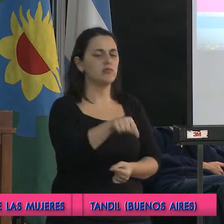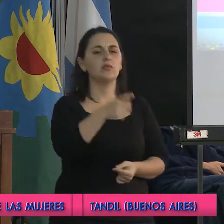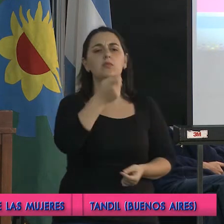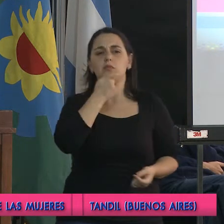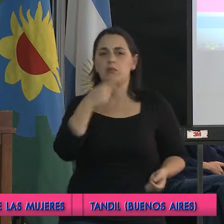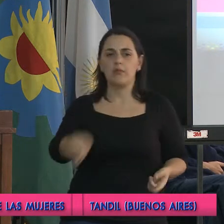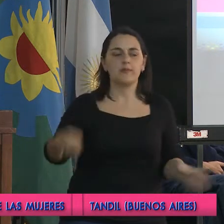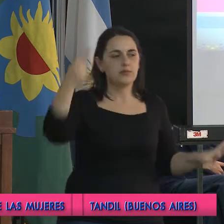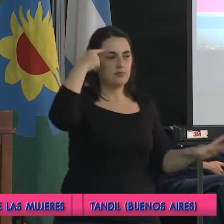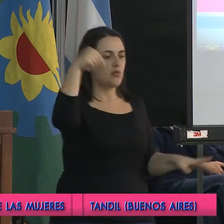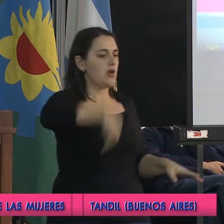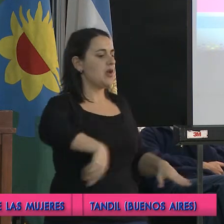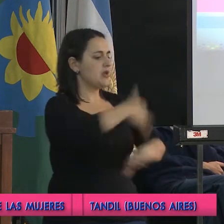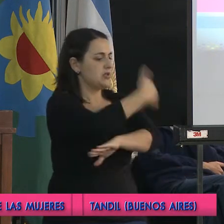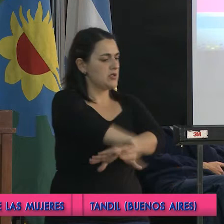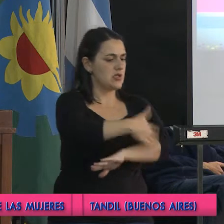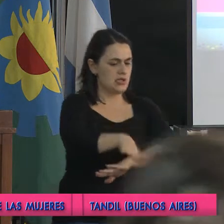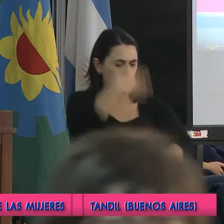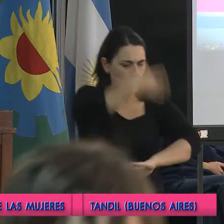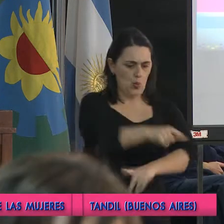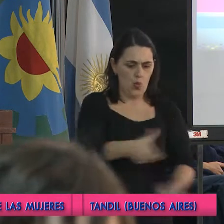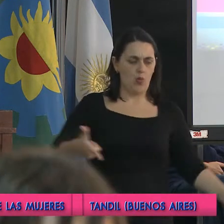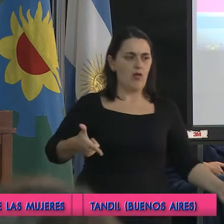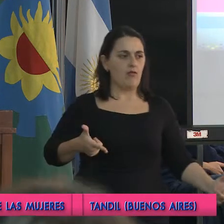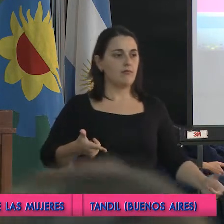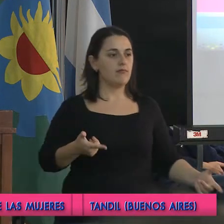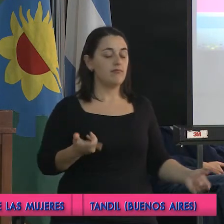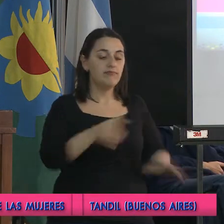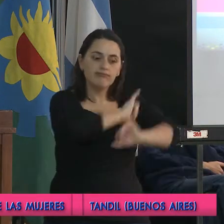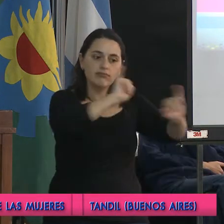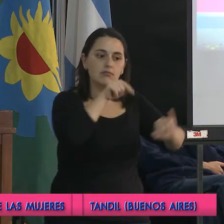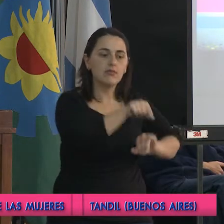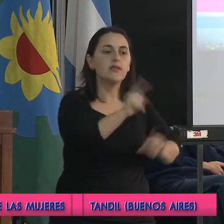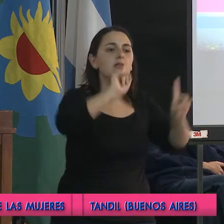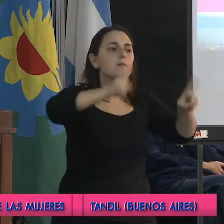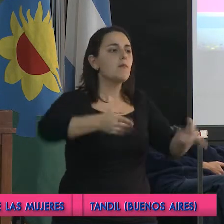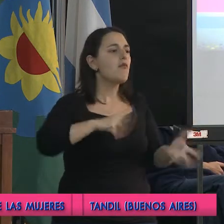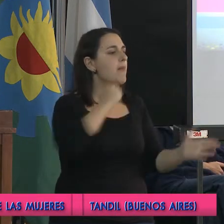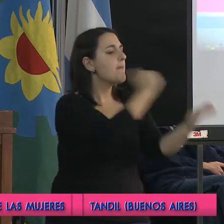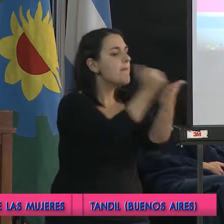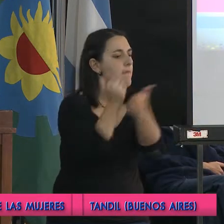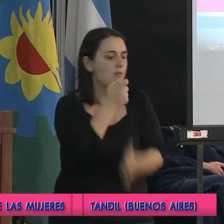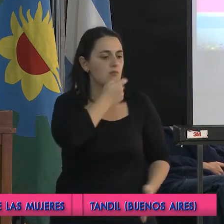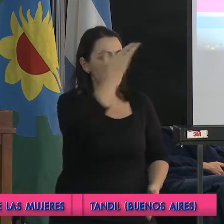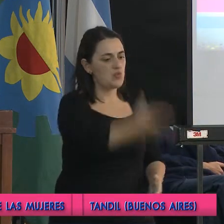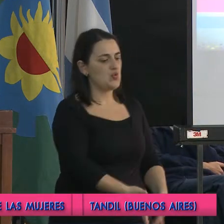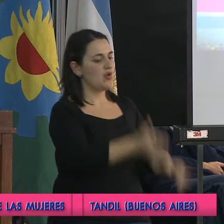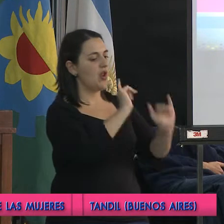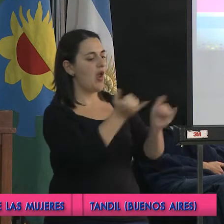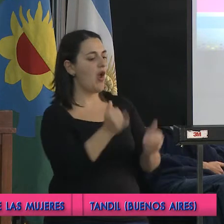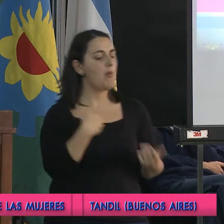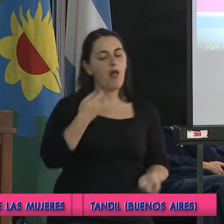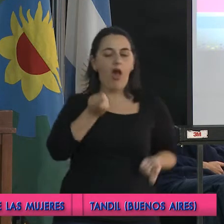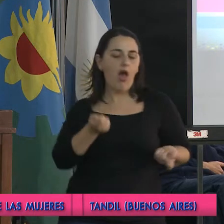de la inseguridad en la vía pública, sino montones de estereotipos, tanto el del adolescente seductor y